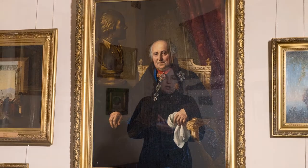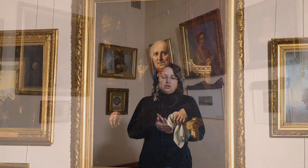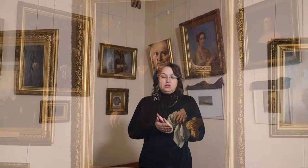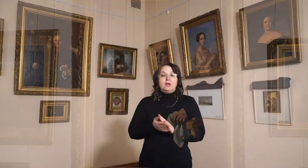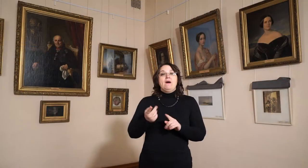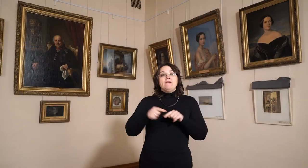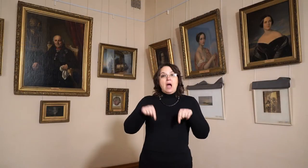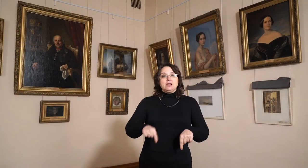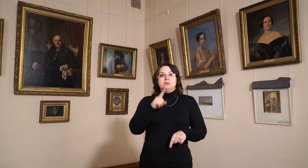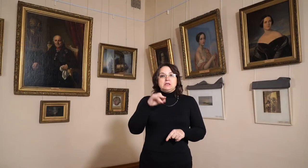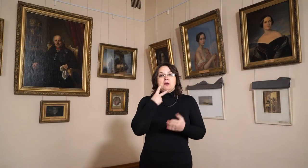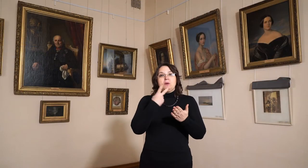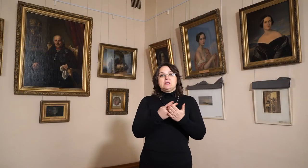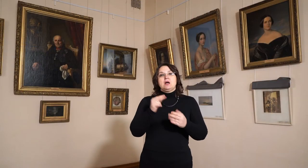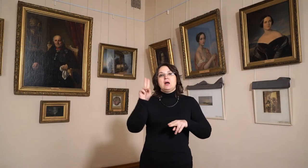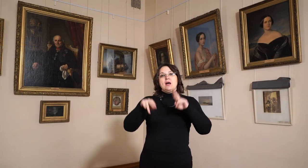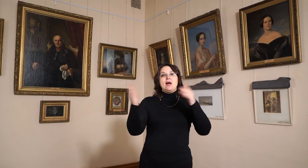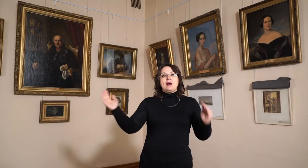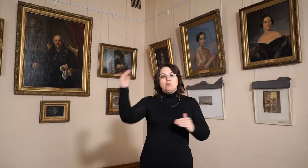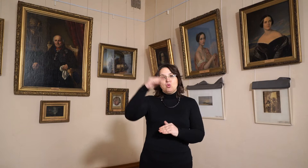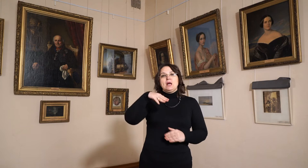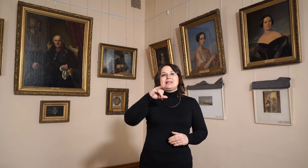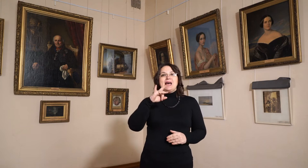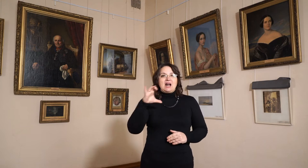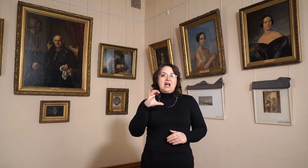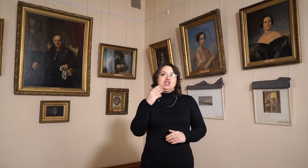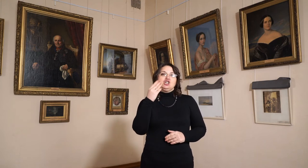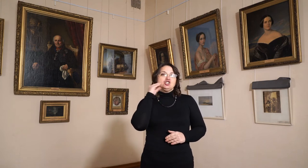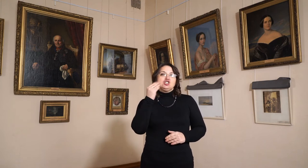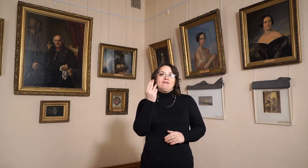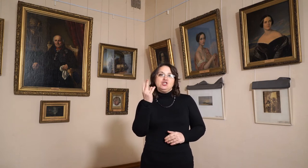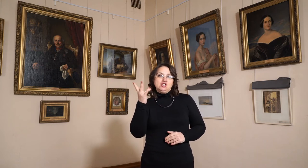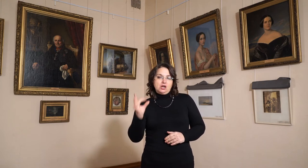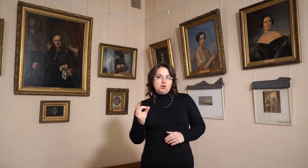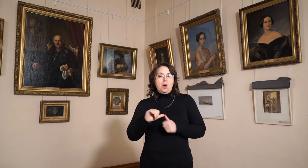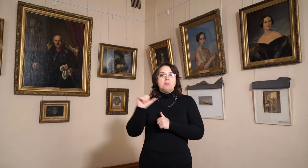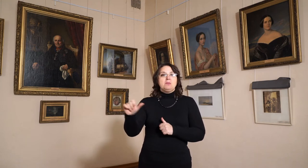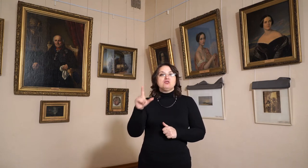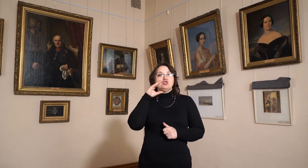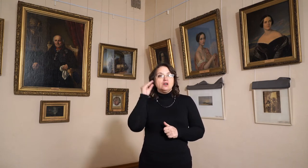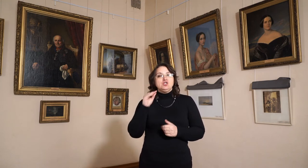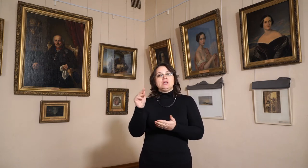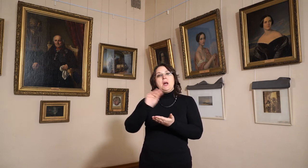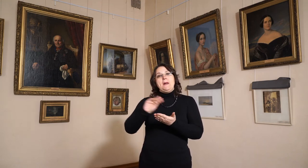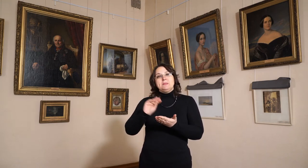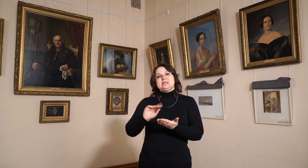В этом же зале представлены работы Тараса Шевченко, художника. Ведь помимо того, что Тарас – писатель,